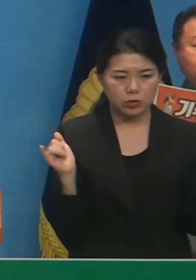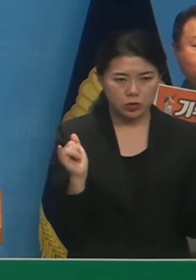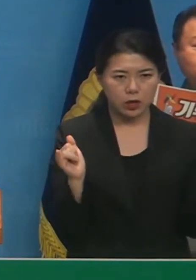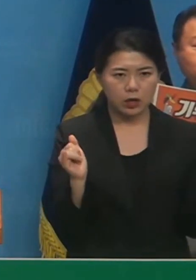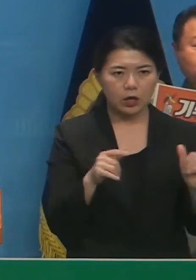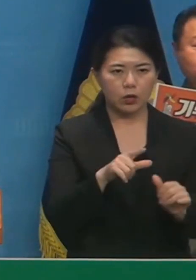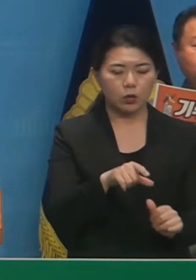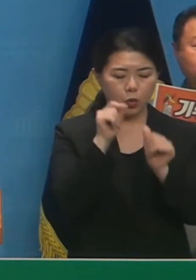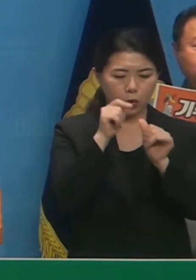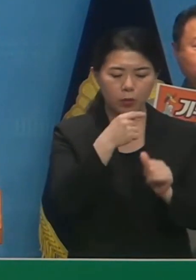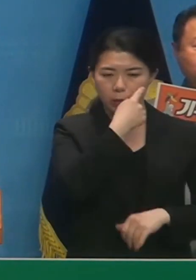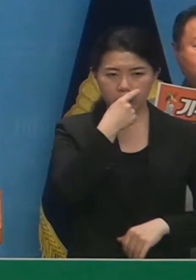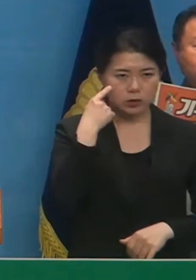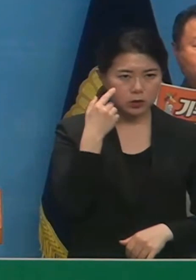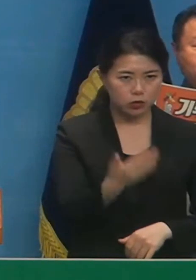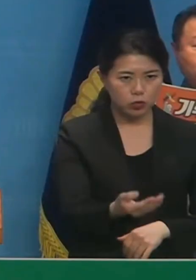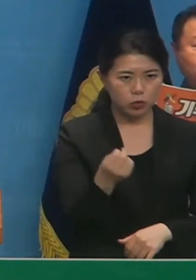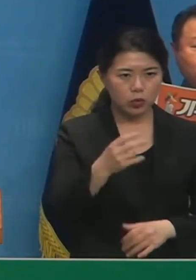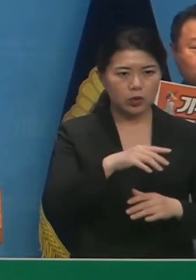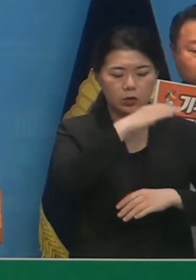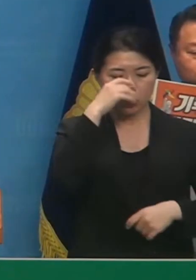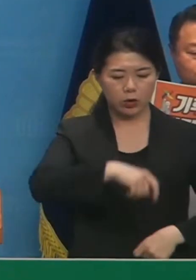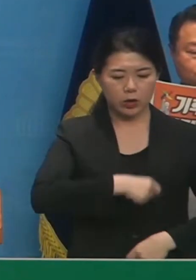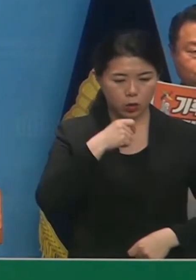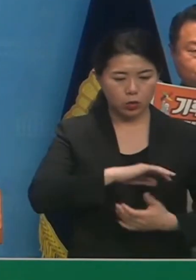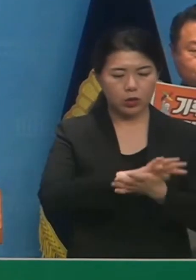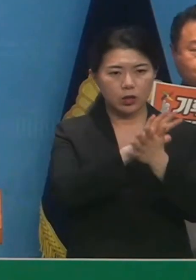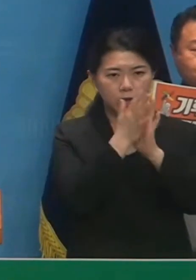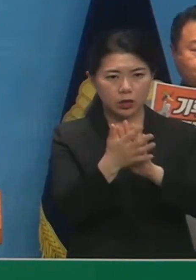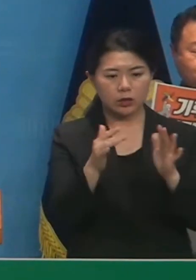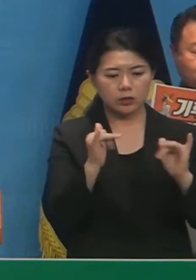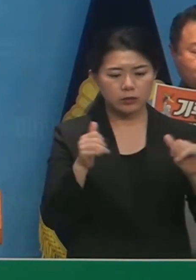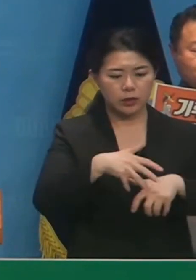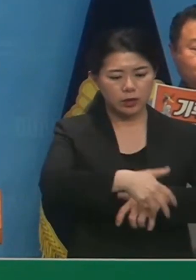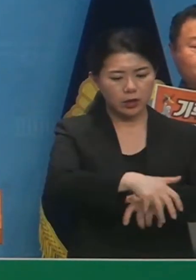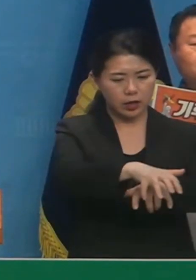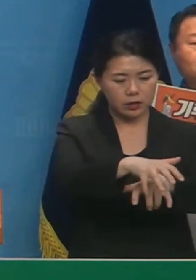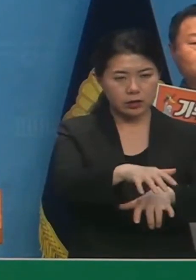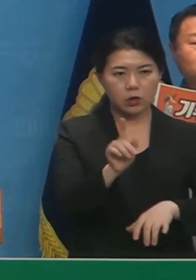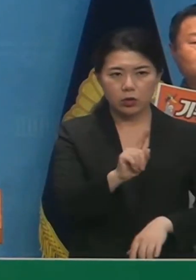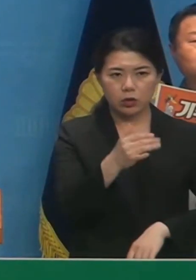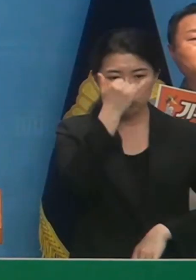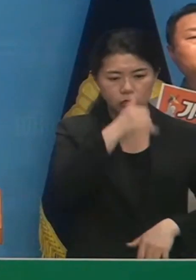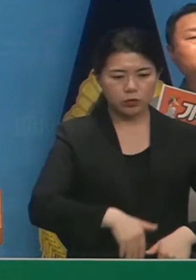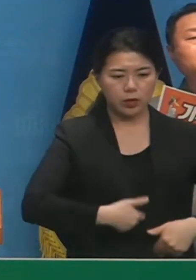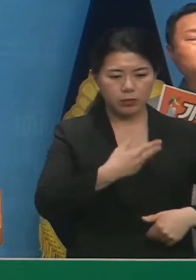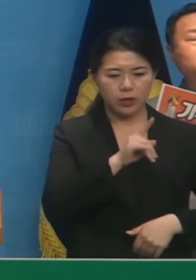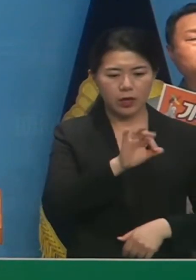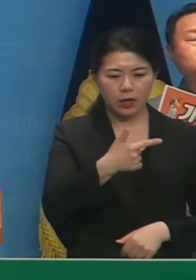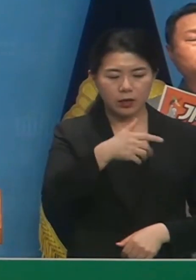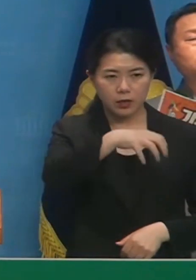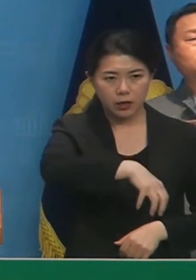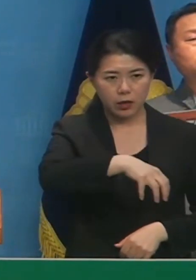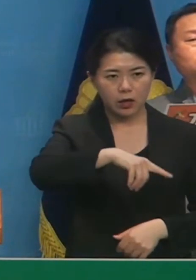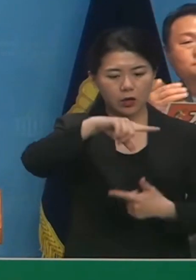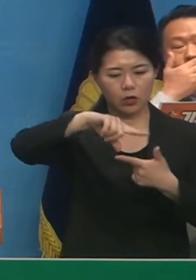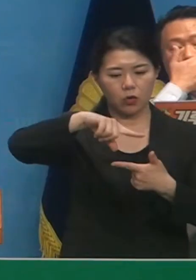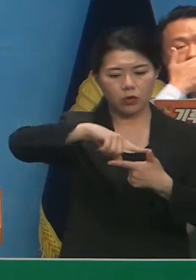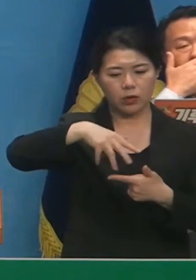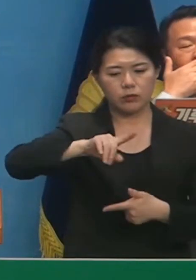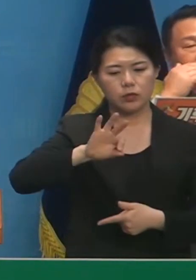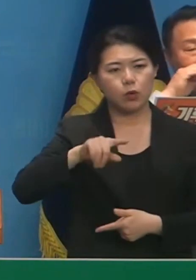막는 정의로운 노동자 시민 대행진을 충남 태안과 경남